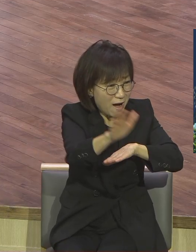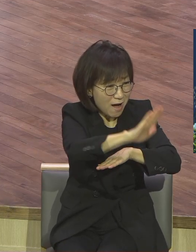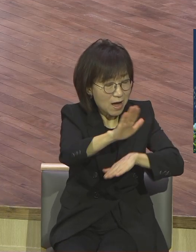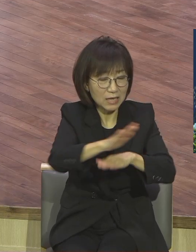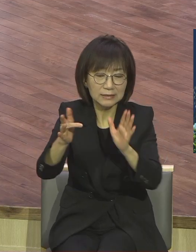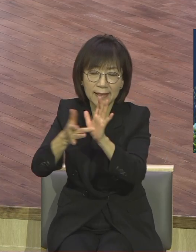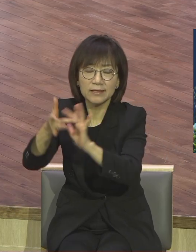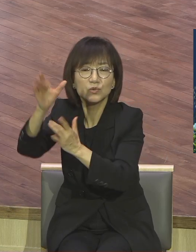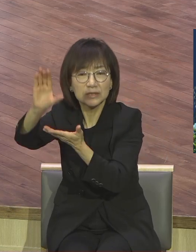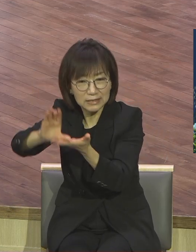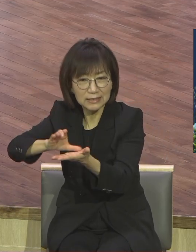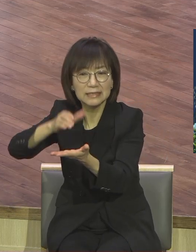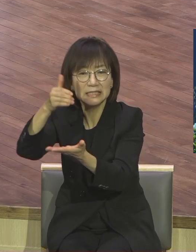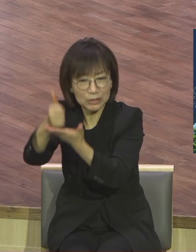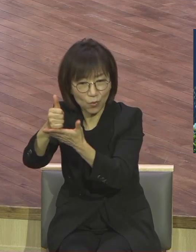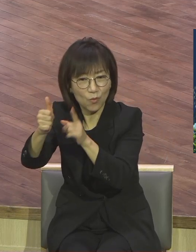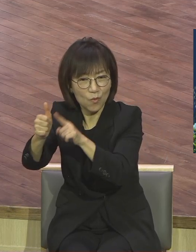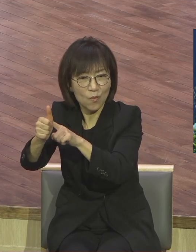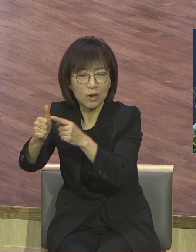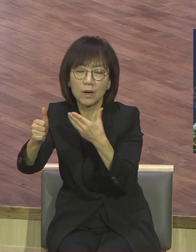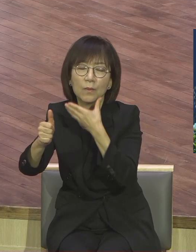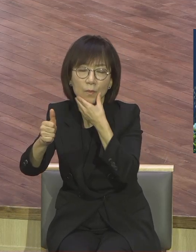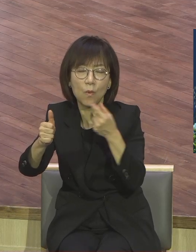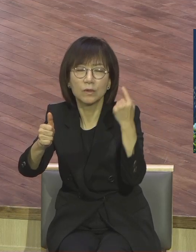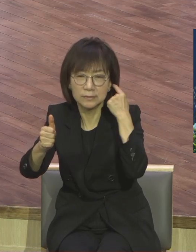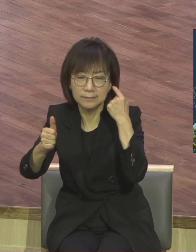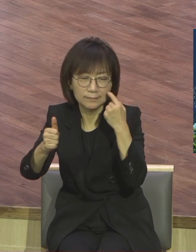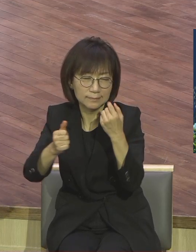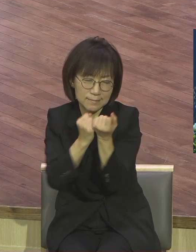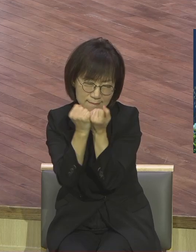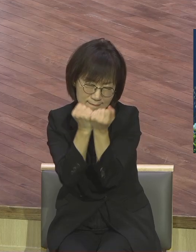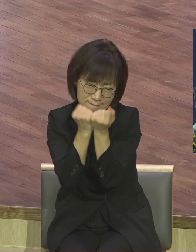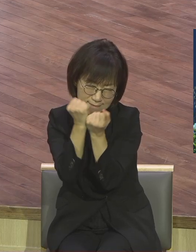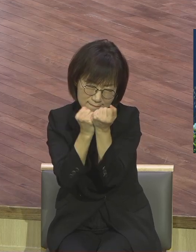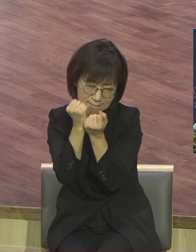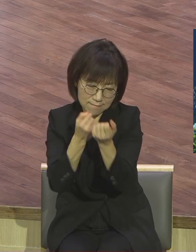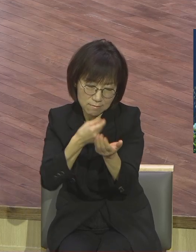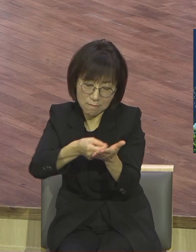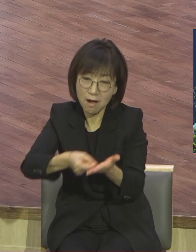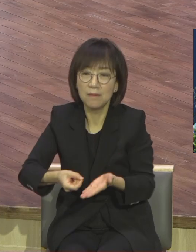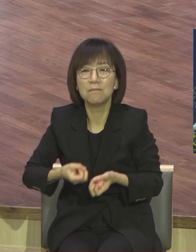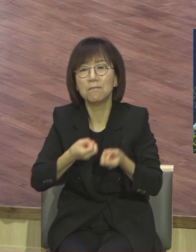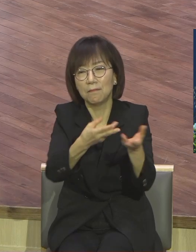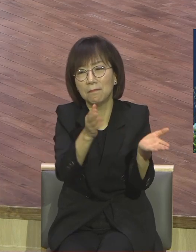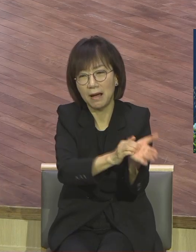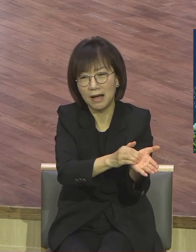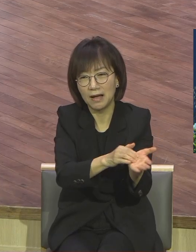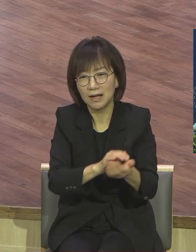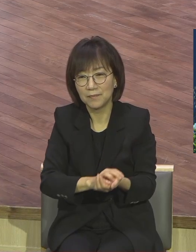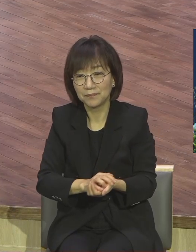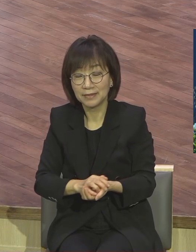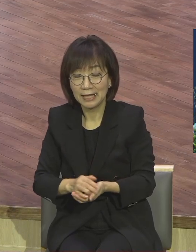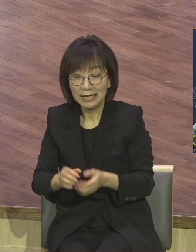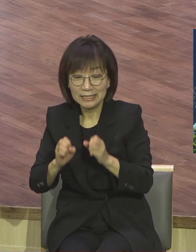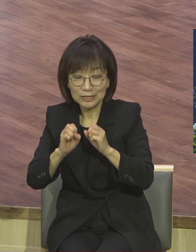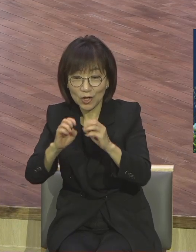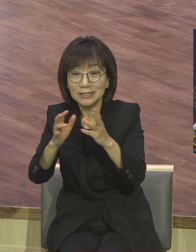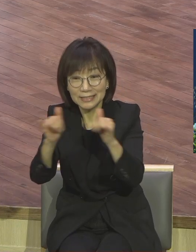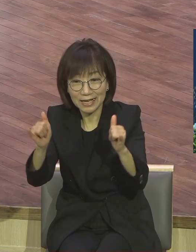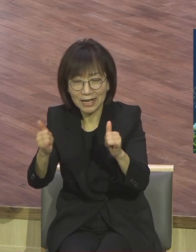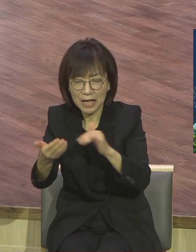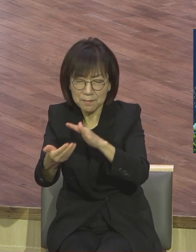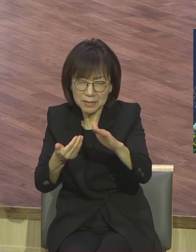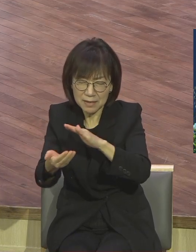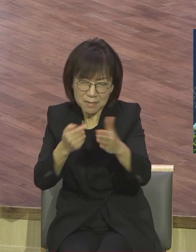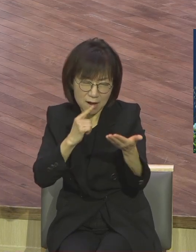구약에 많은 너희들이 아는 선지자들을 통해서 지속적으로 예언해 왔지 않았냐. 다윗의 혈통을 통해서